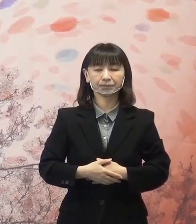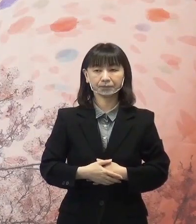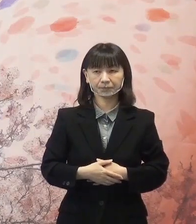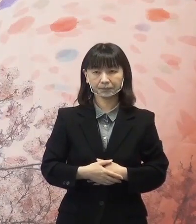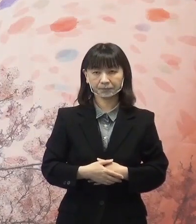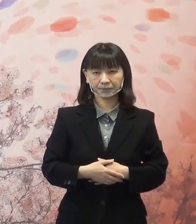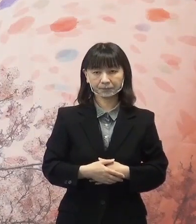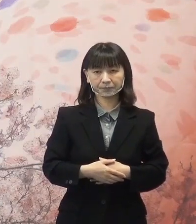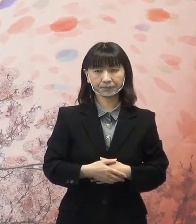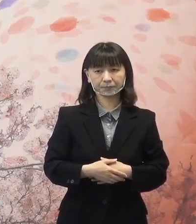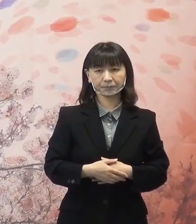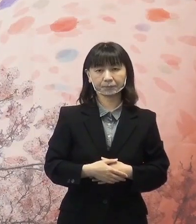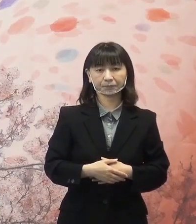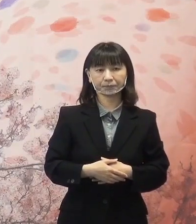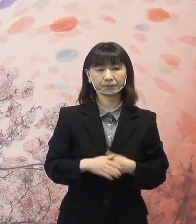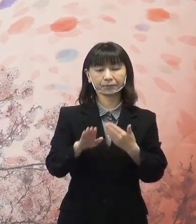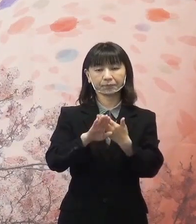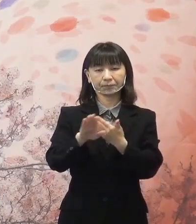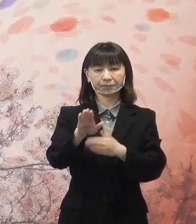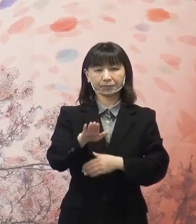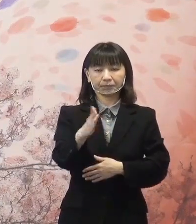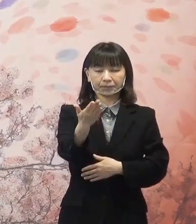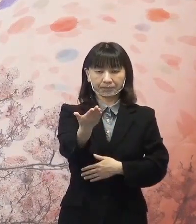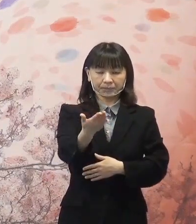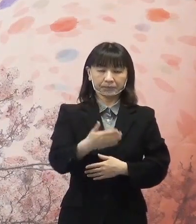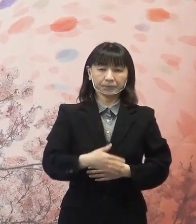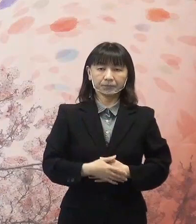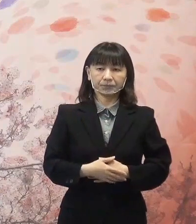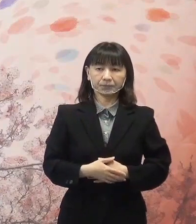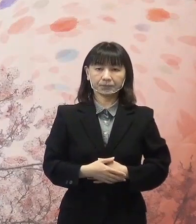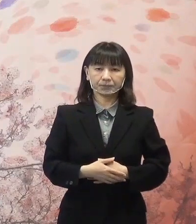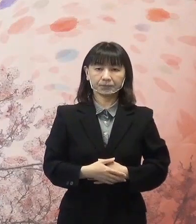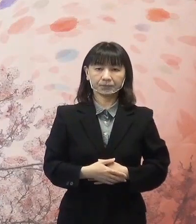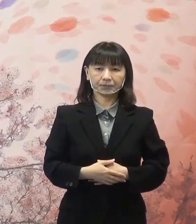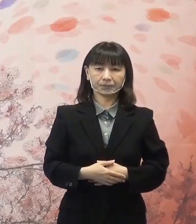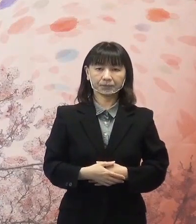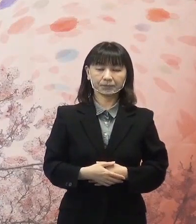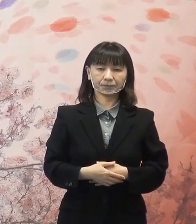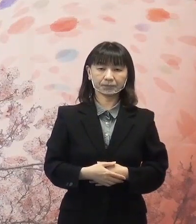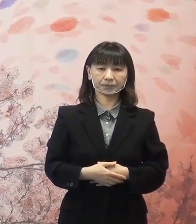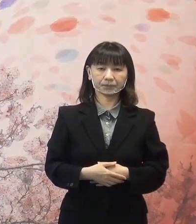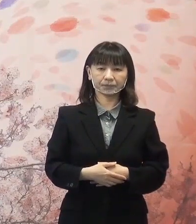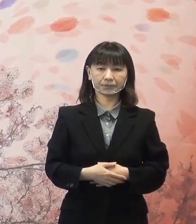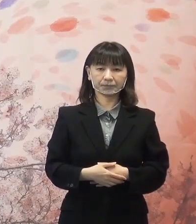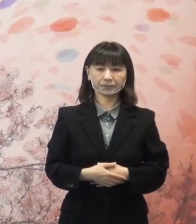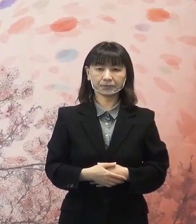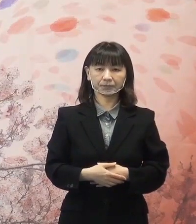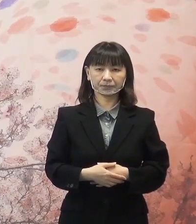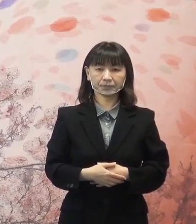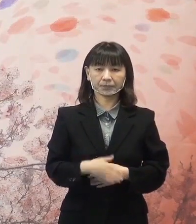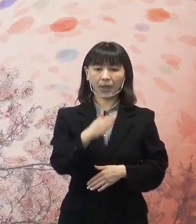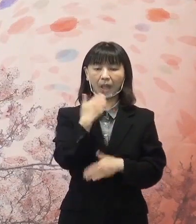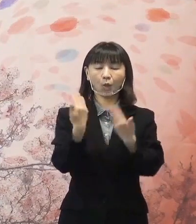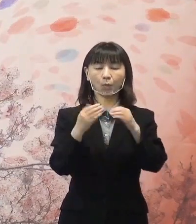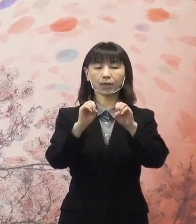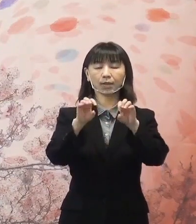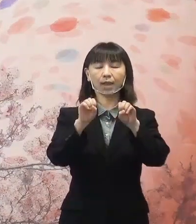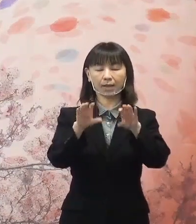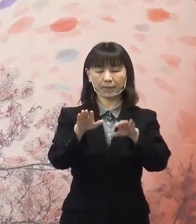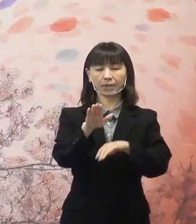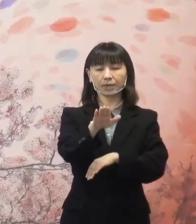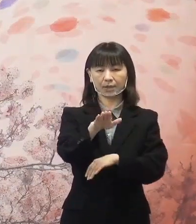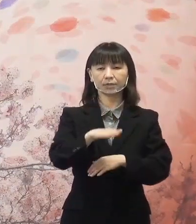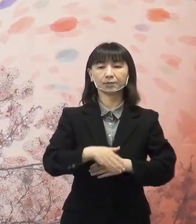ます。 はい、他にございますでしょうか。 真ん中で、はい、お願いします。 青森テレビの長野と